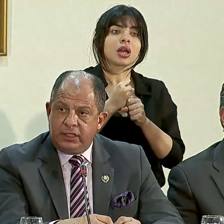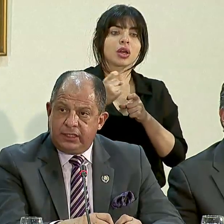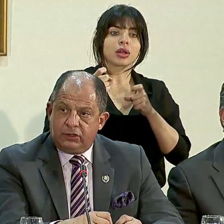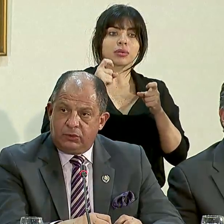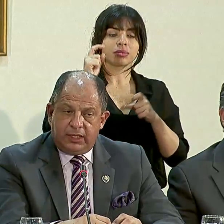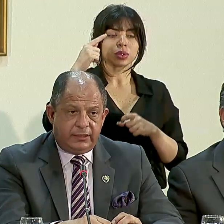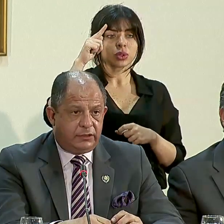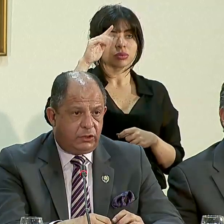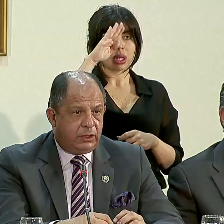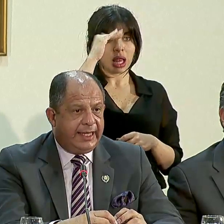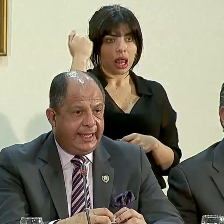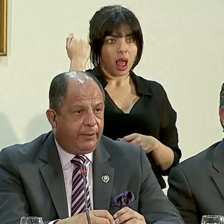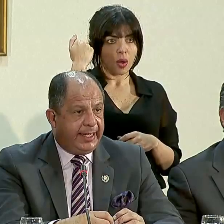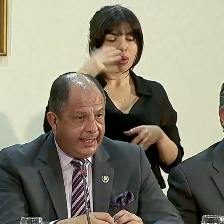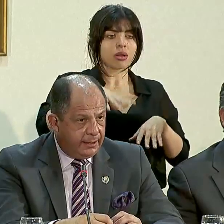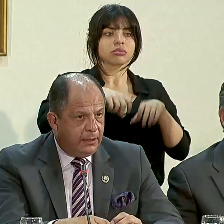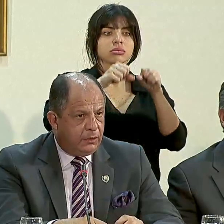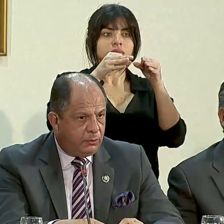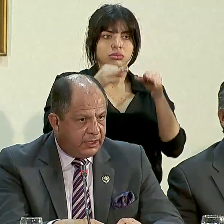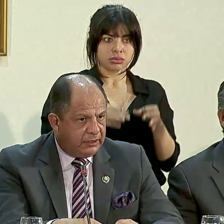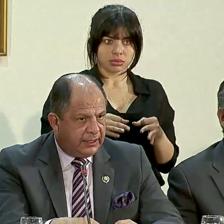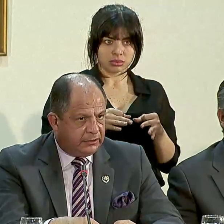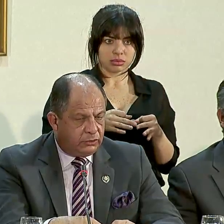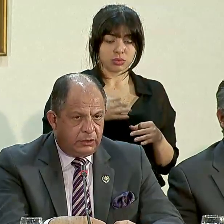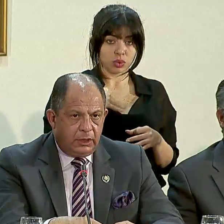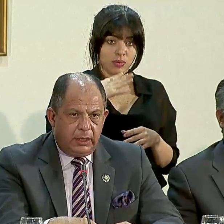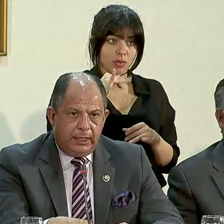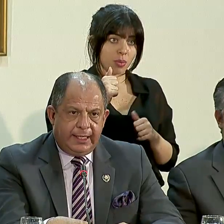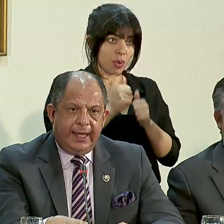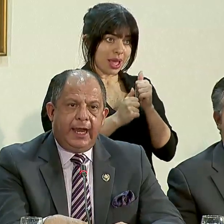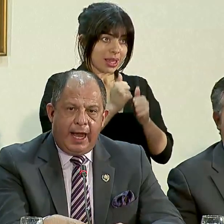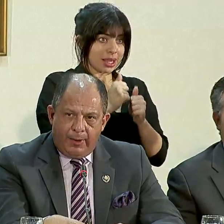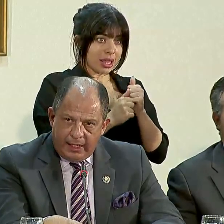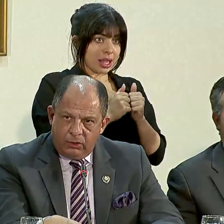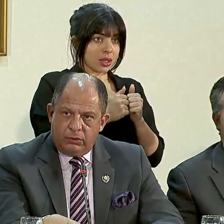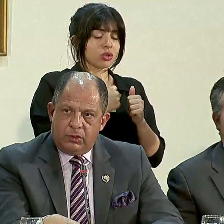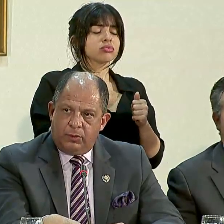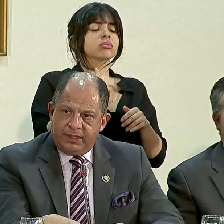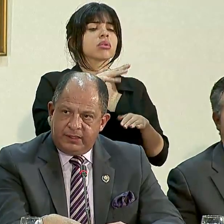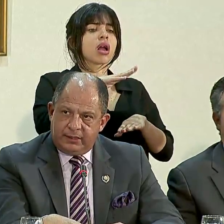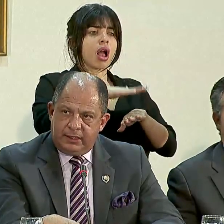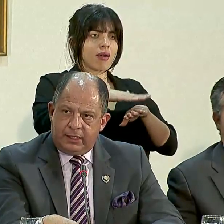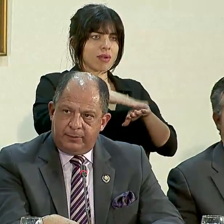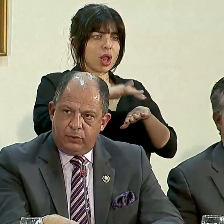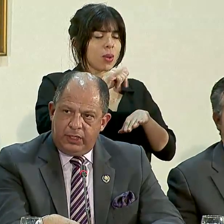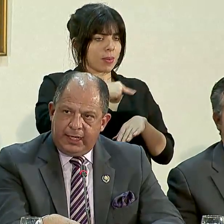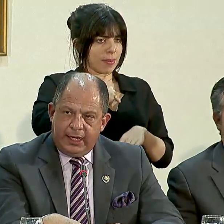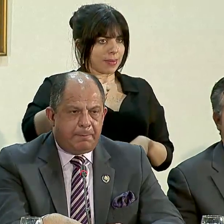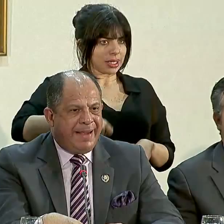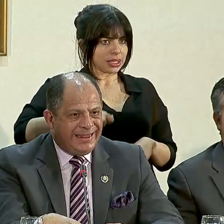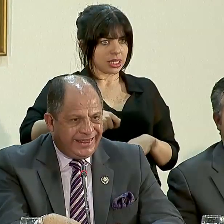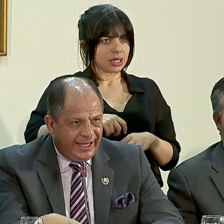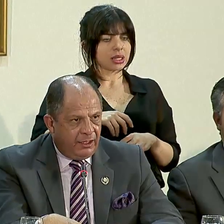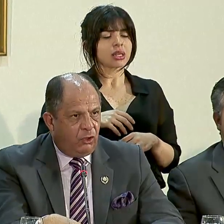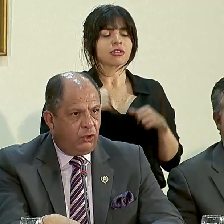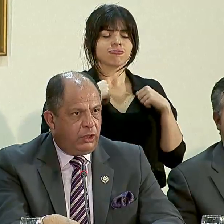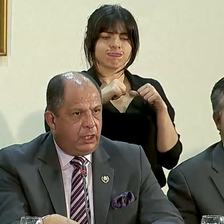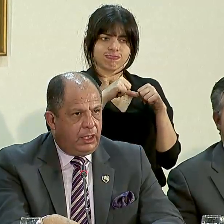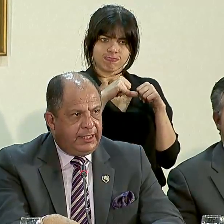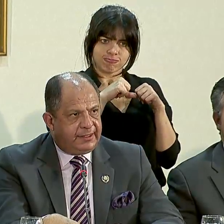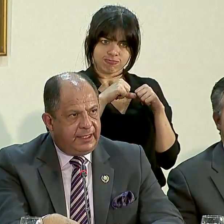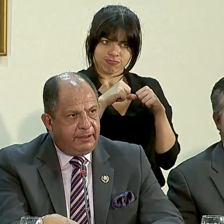administración Chinchilla tomó la decisión que avalé como candidato y que avalo como presidente de la República,